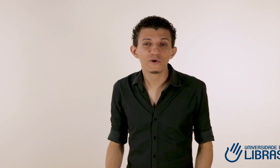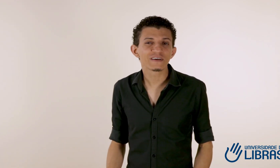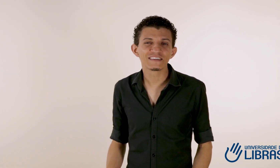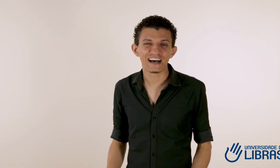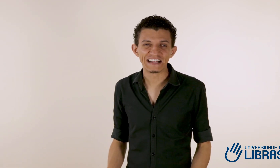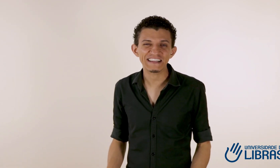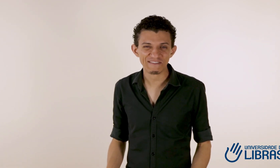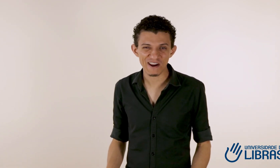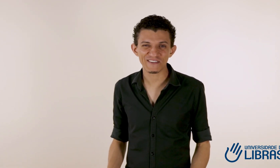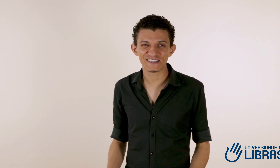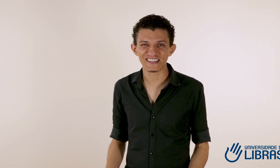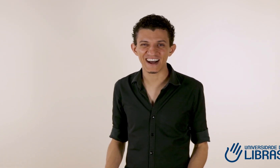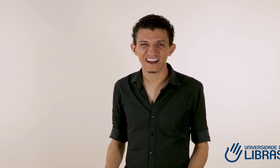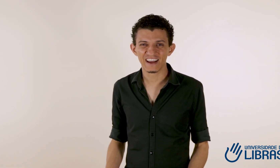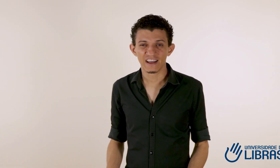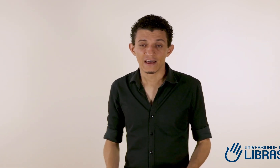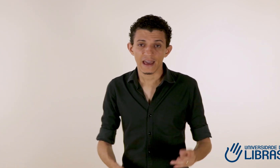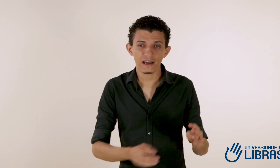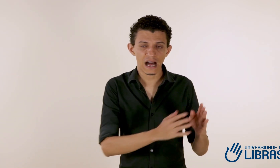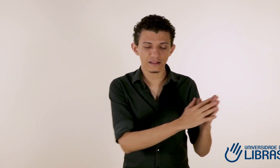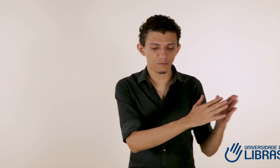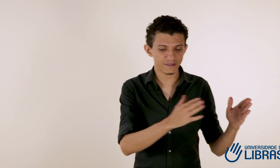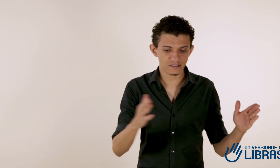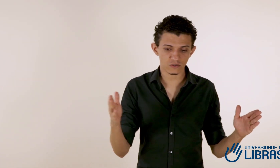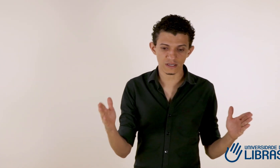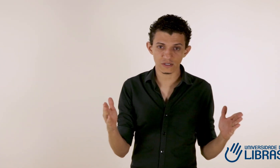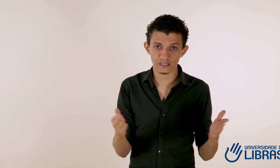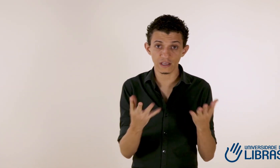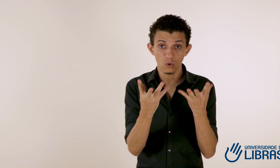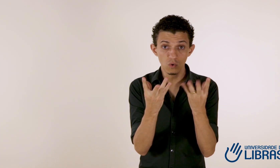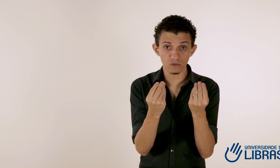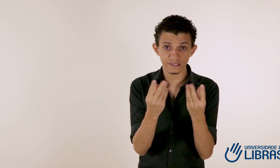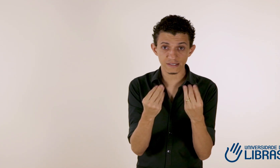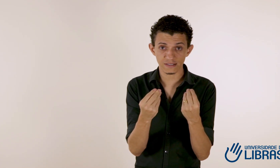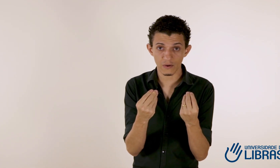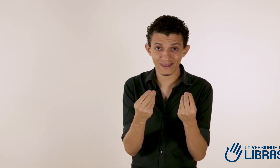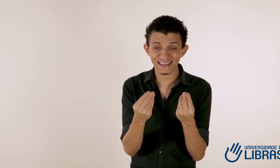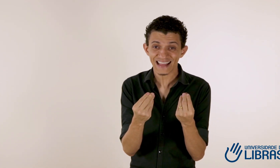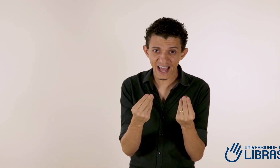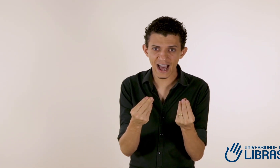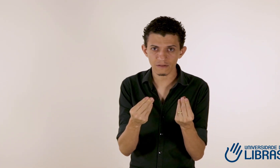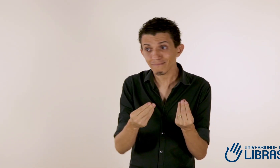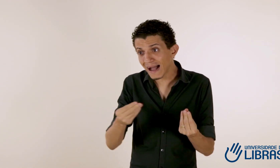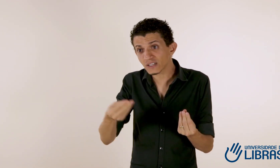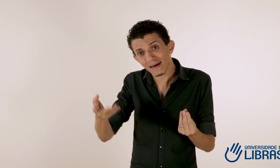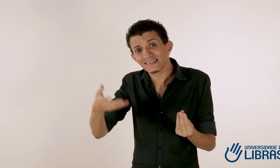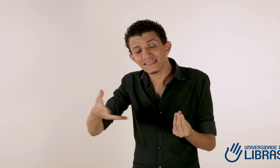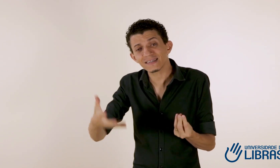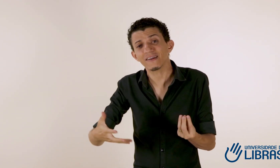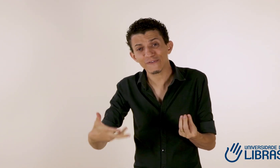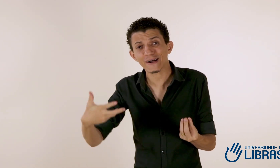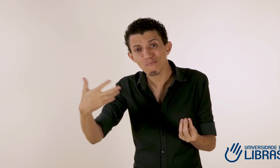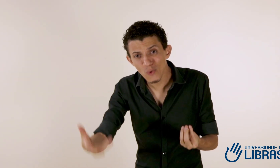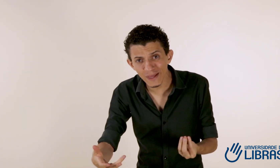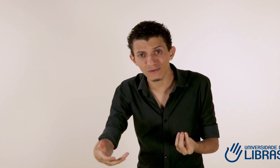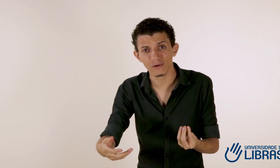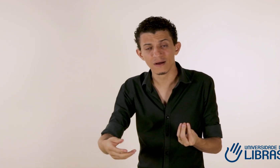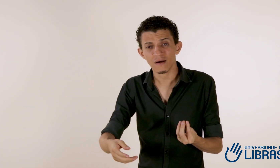muito cansado, para enfatizar. Em cada uma dessas situações aí, o uso desse sinal aqui tá errado. Mas ele significa muito,